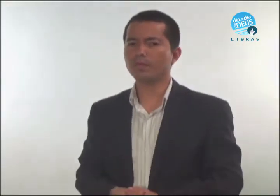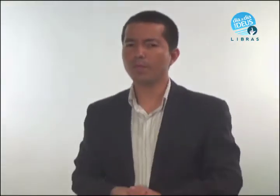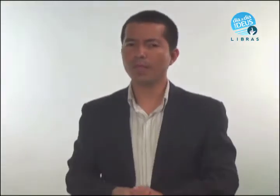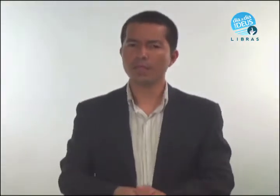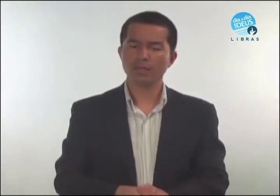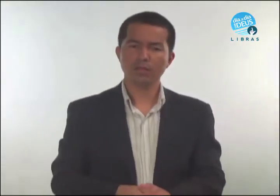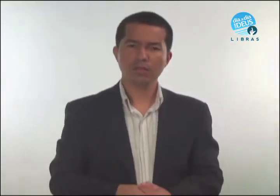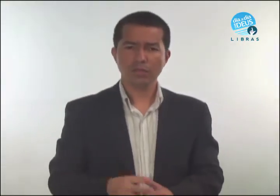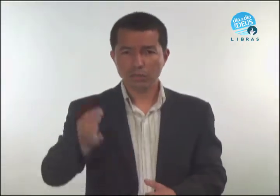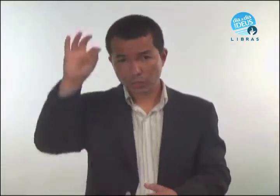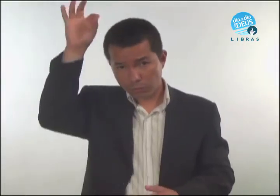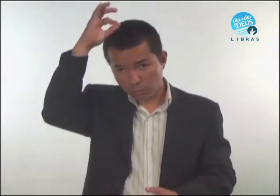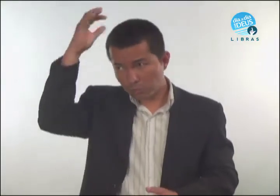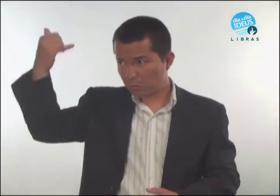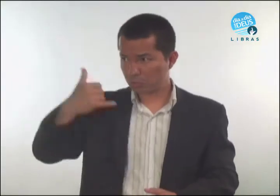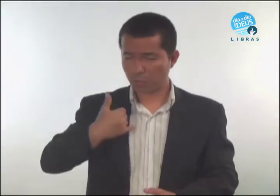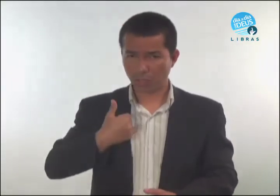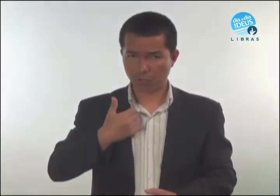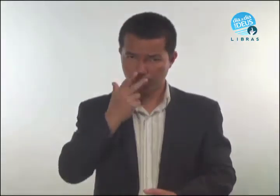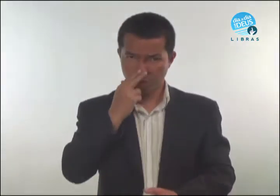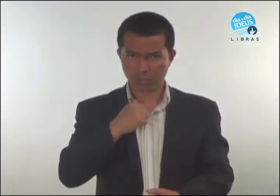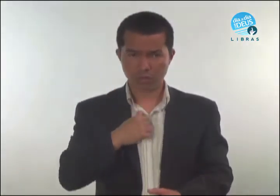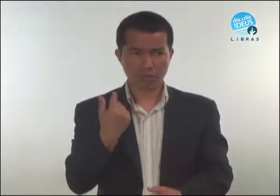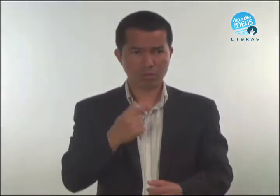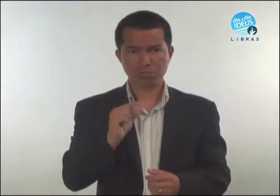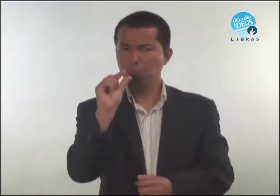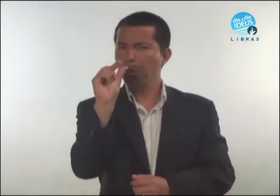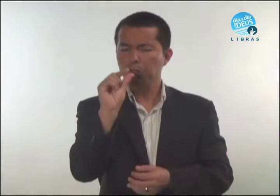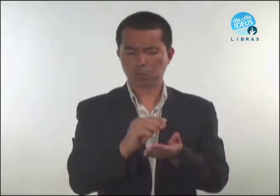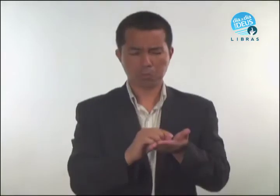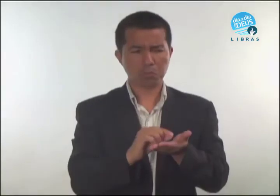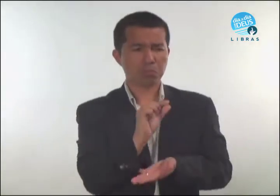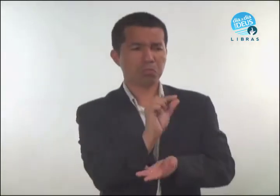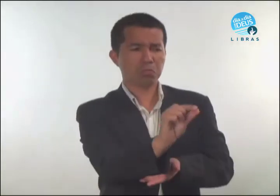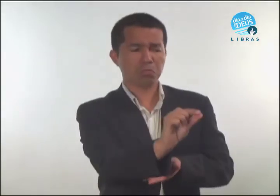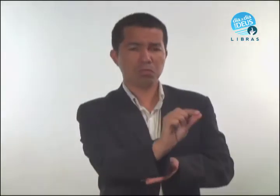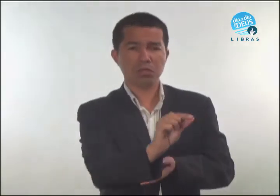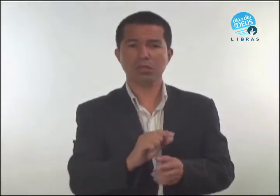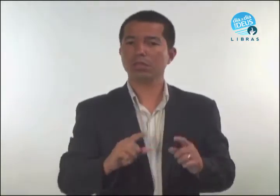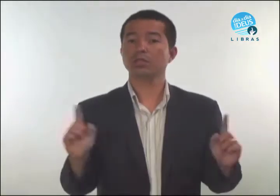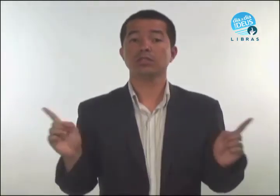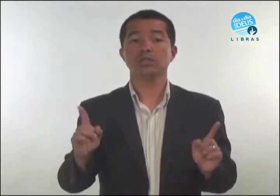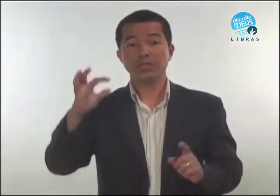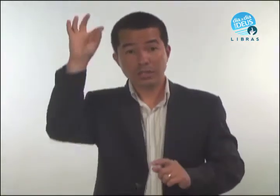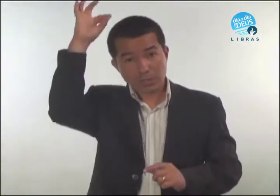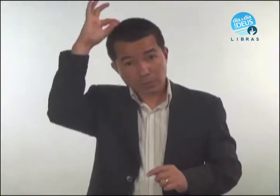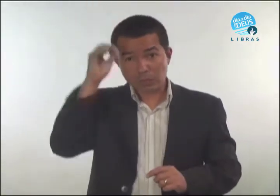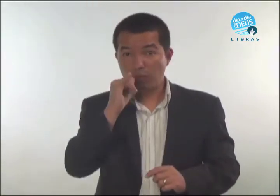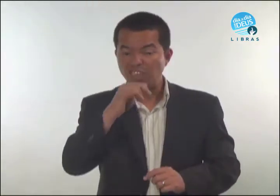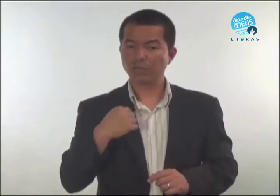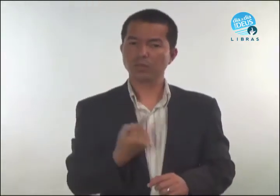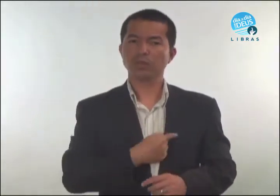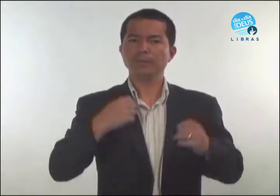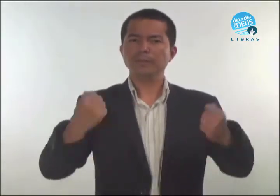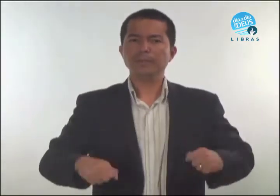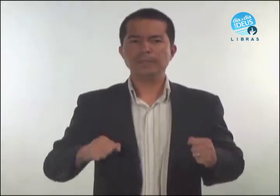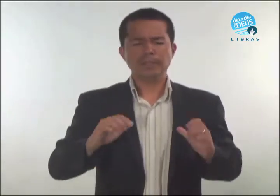E Ele não fala para a gente entregar uma coisa. Ele diz assim: entrega a tua vida inteira